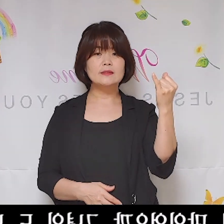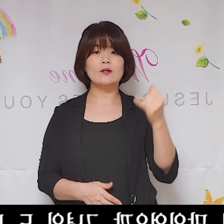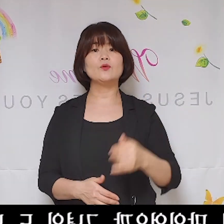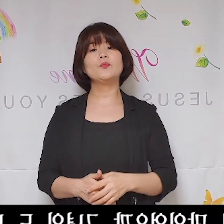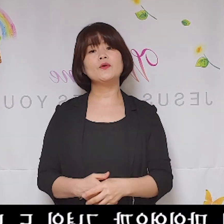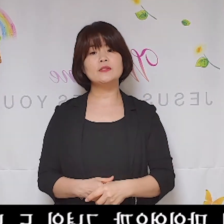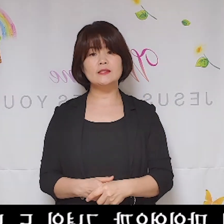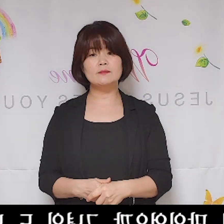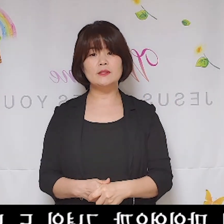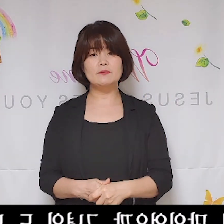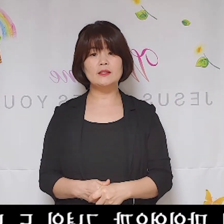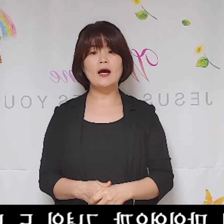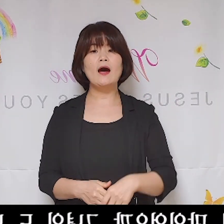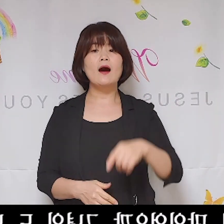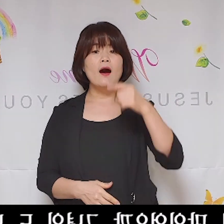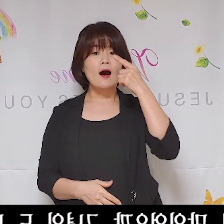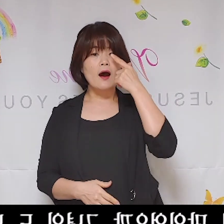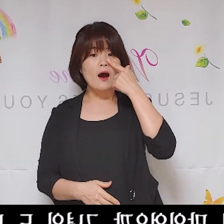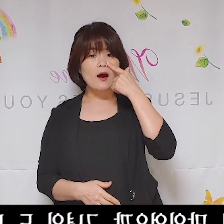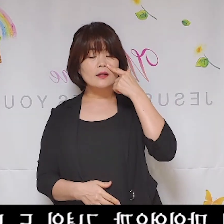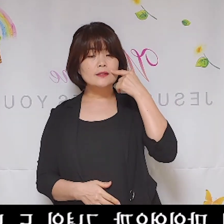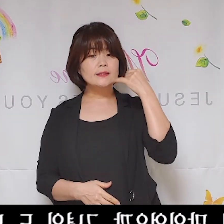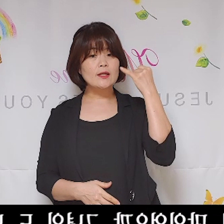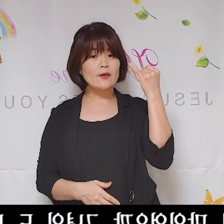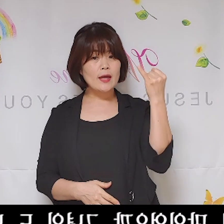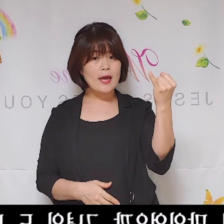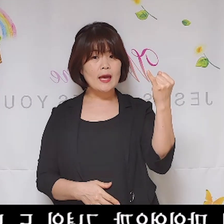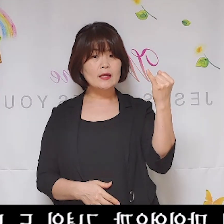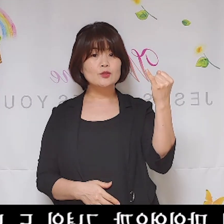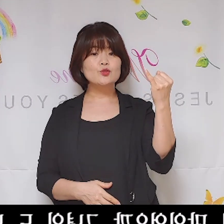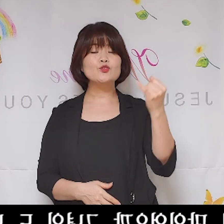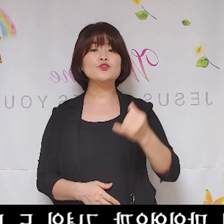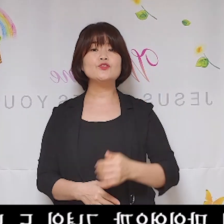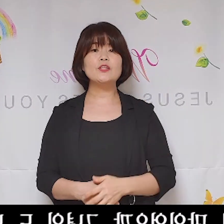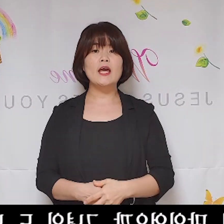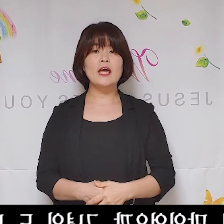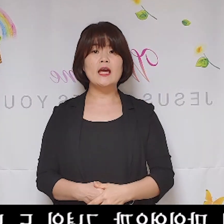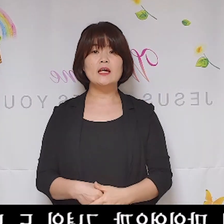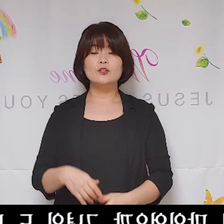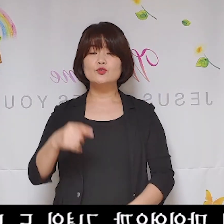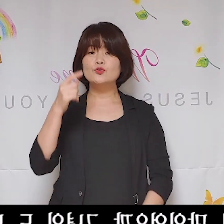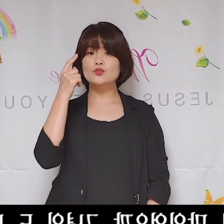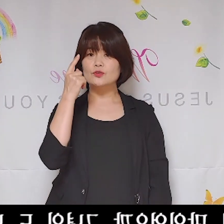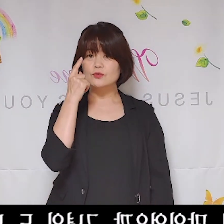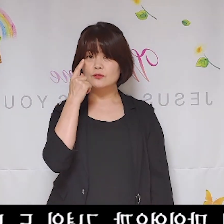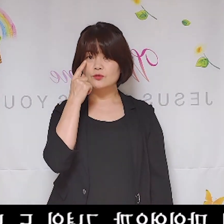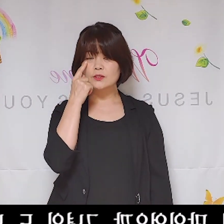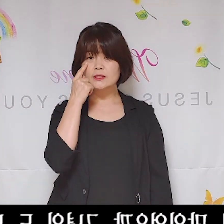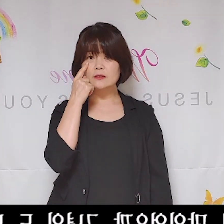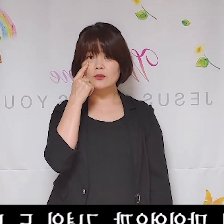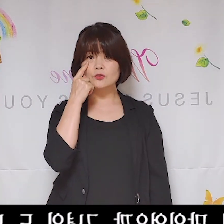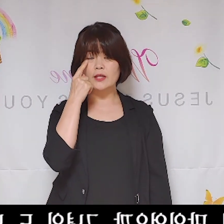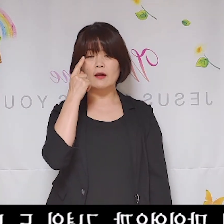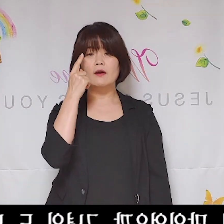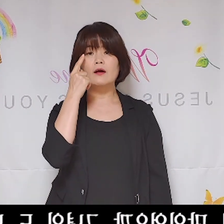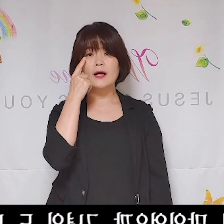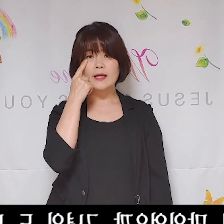엄마라고 표현을 하시면 됩니다. 그녀의 두 눈에, 눈을 찍어주세요.